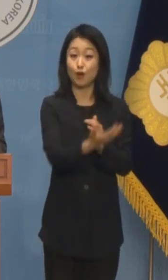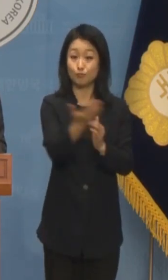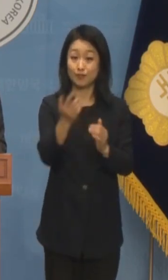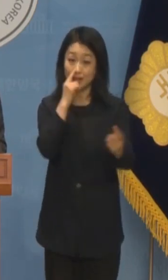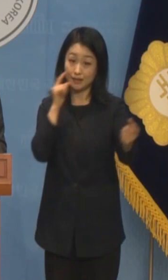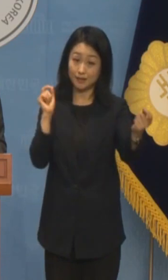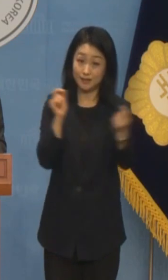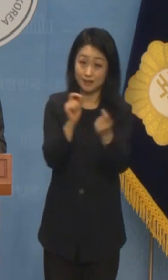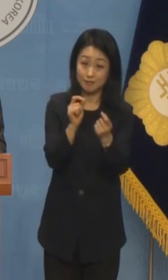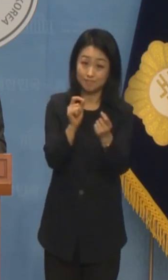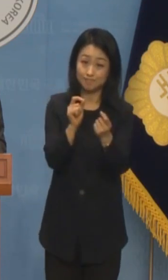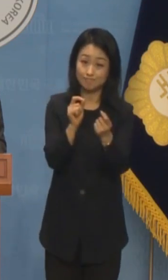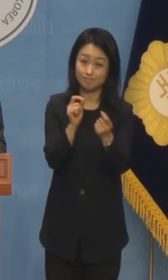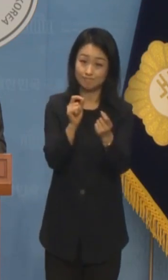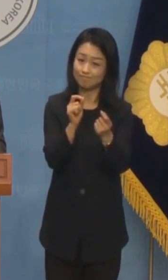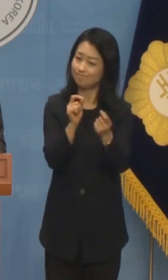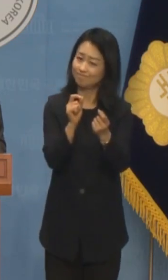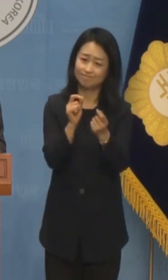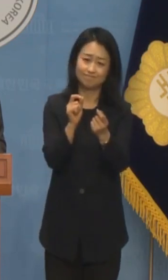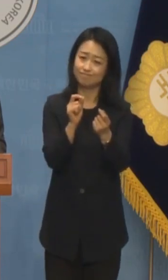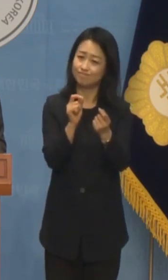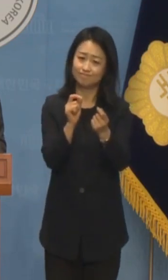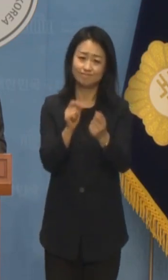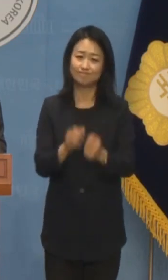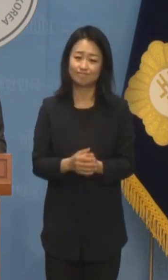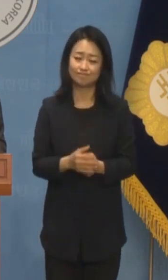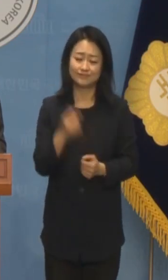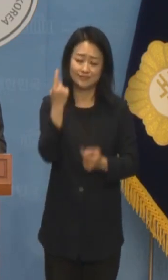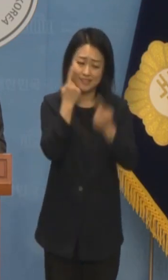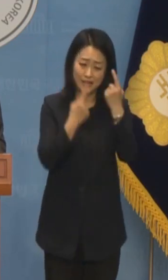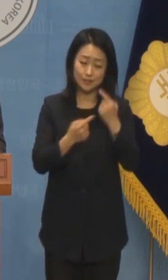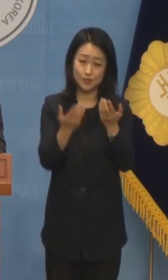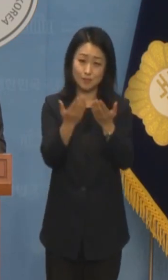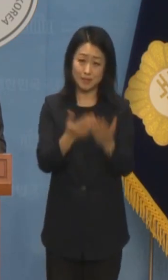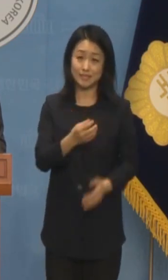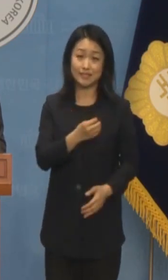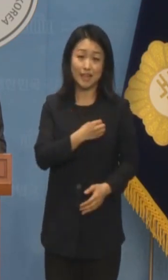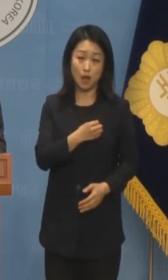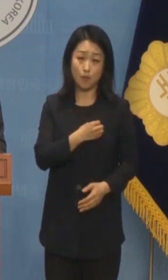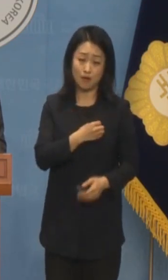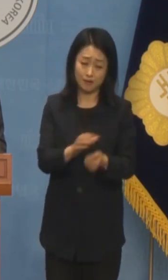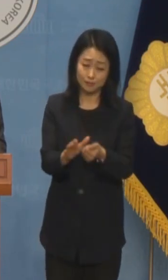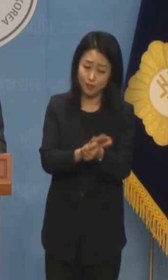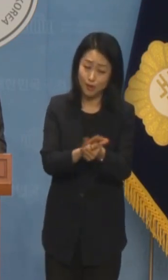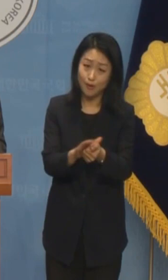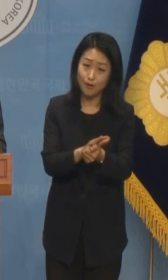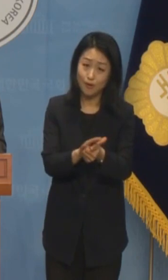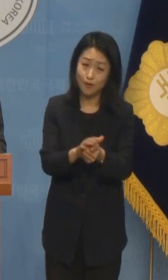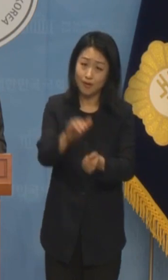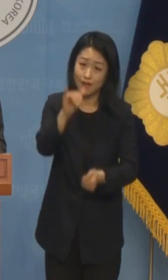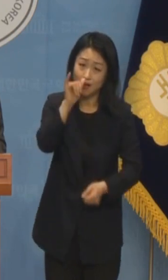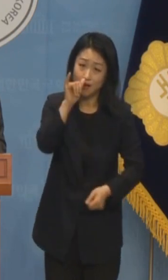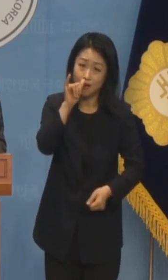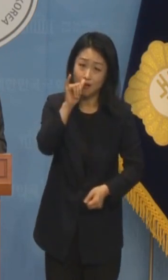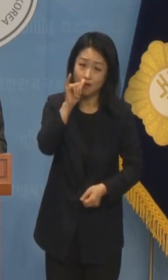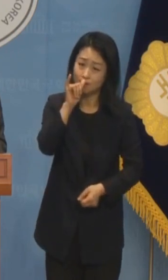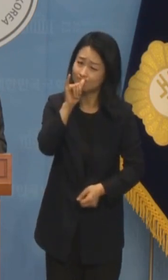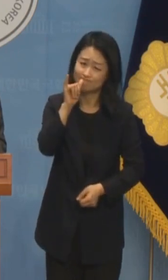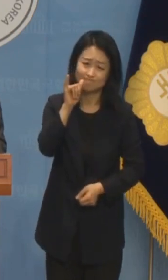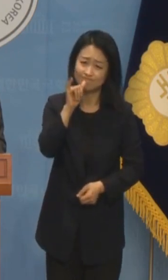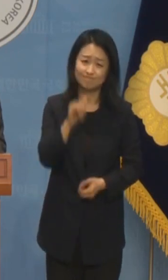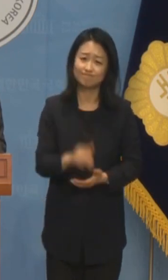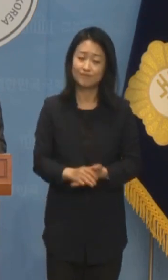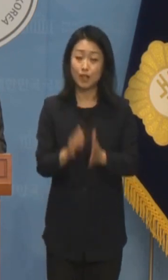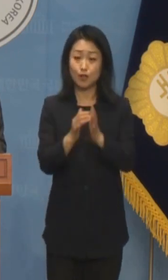적이 있습니까? 적어도 상처받은 당원분들을 돌아본 적은 있습니까?